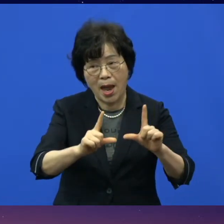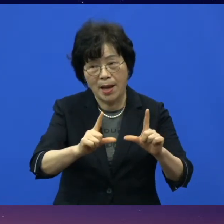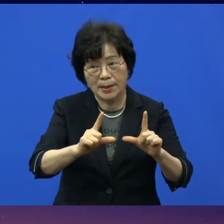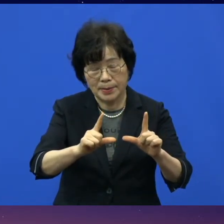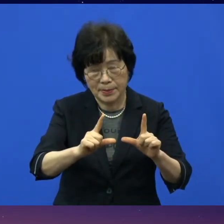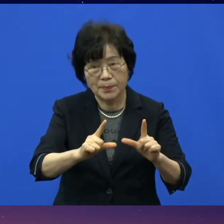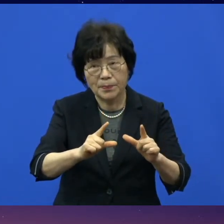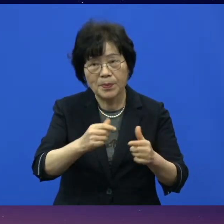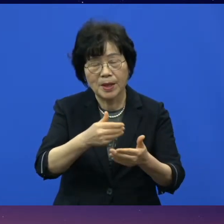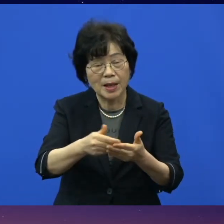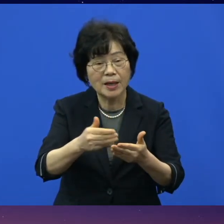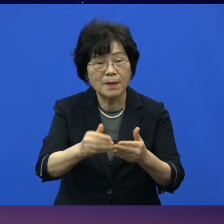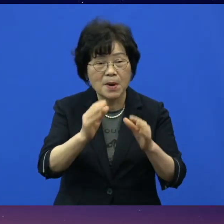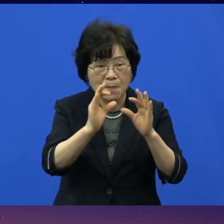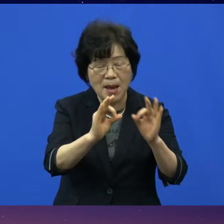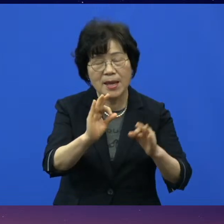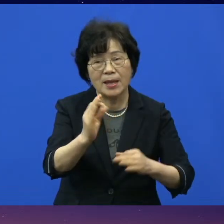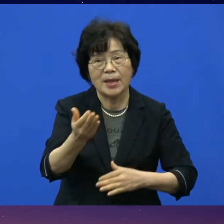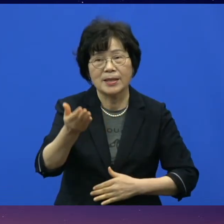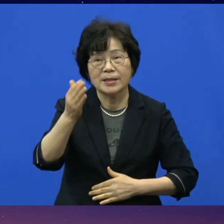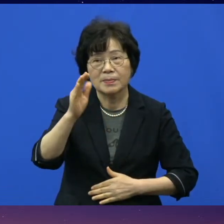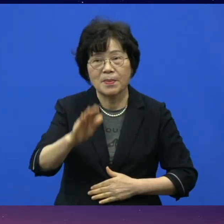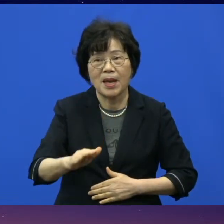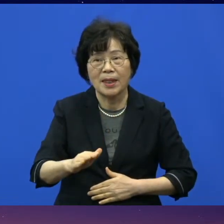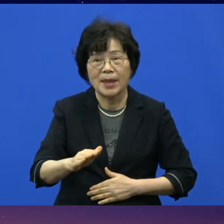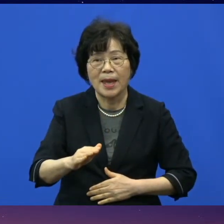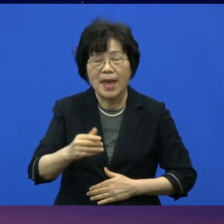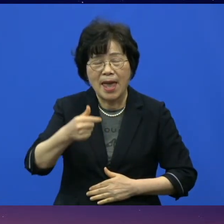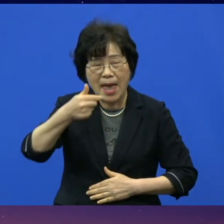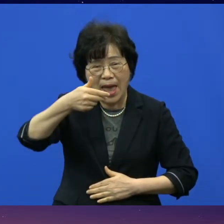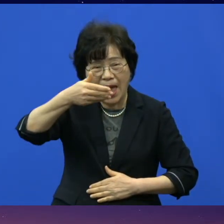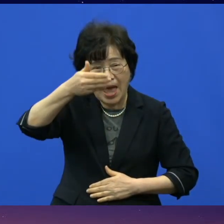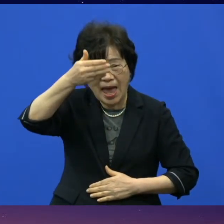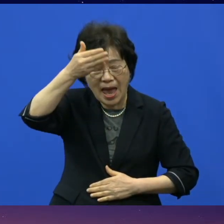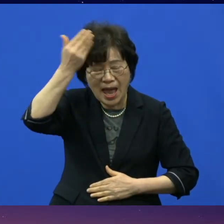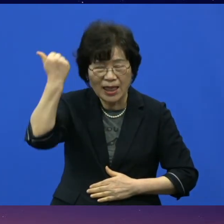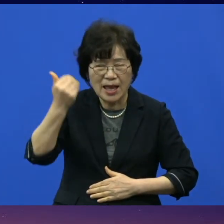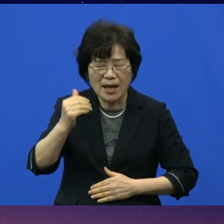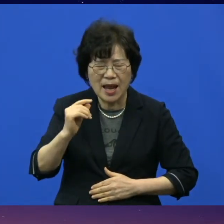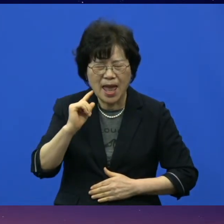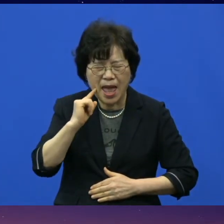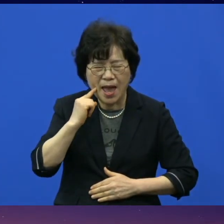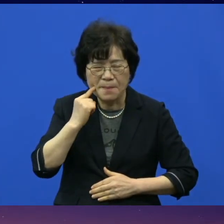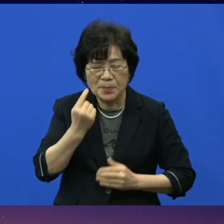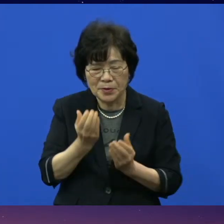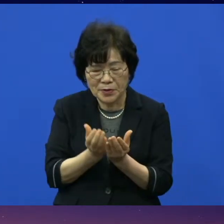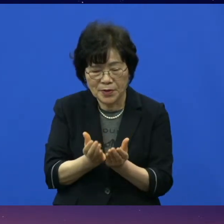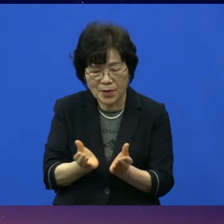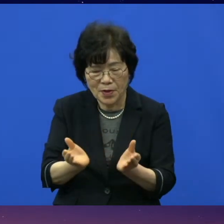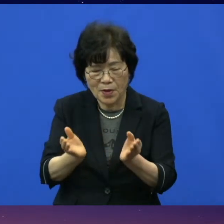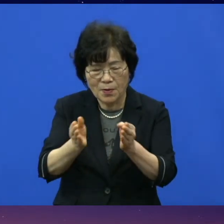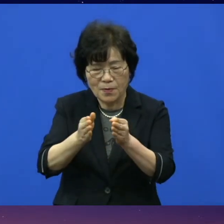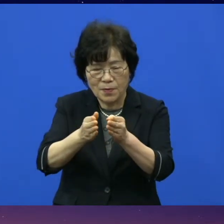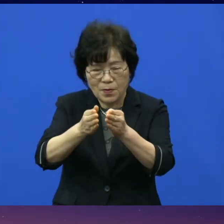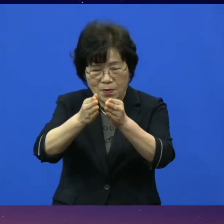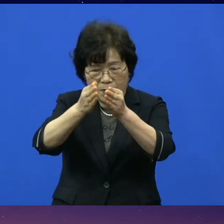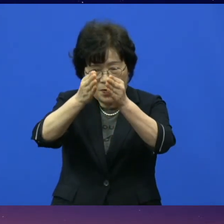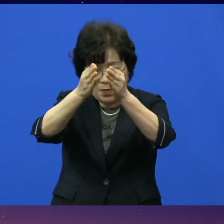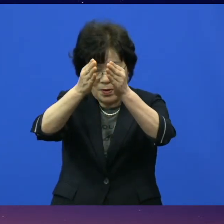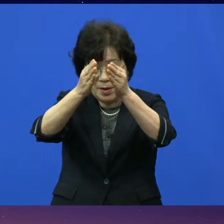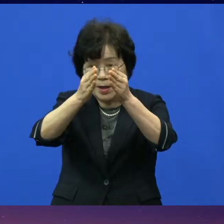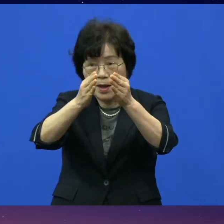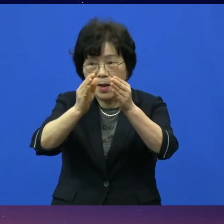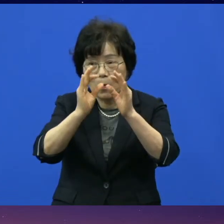돼요. 그죠? 고려 청자를 만든다. 고려 청자, 우리나라 고려 청자나 뭐 프랑스의 그